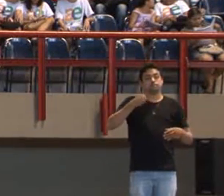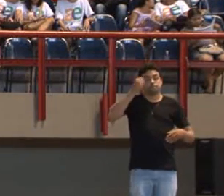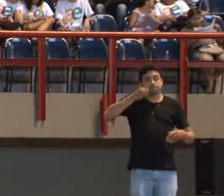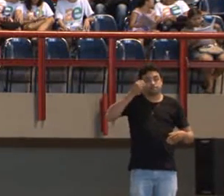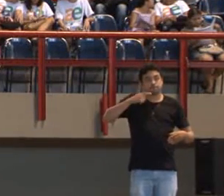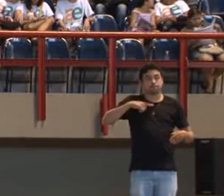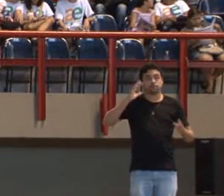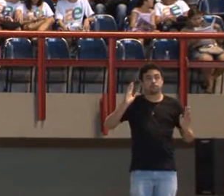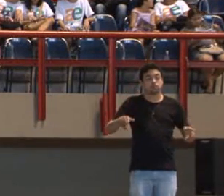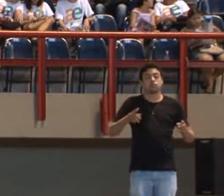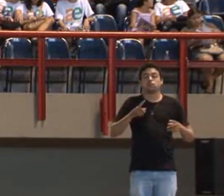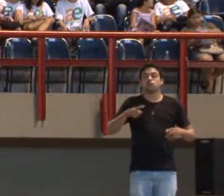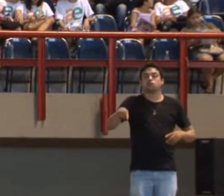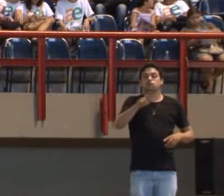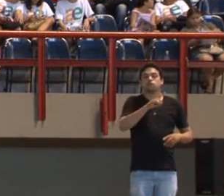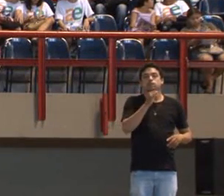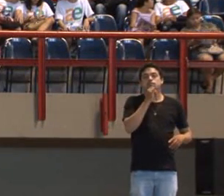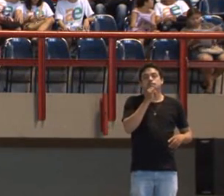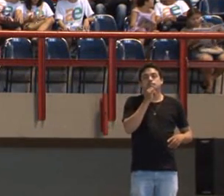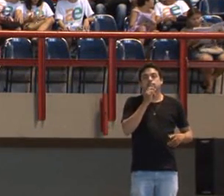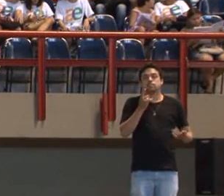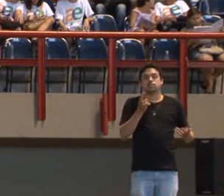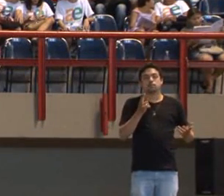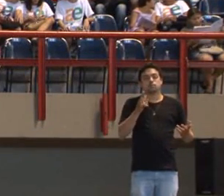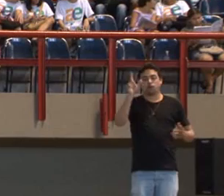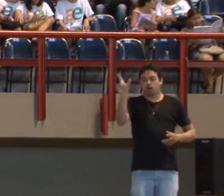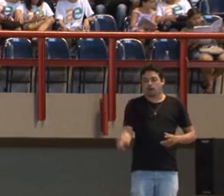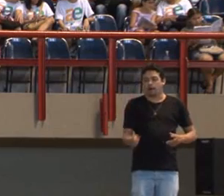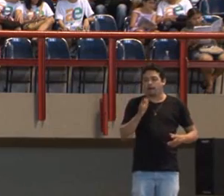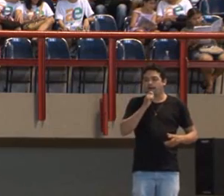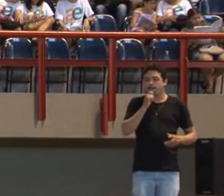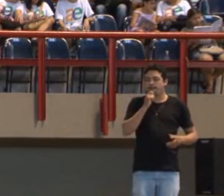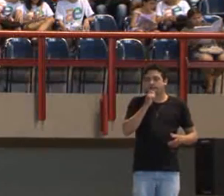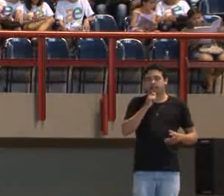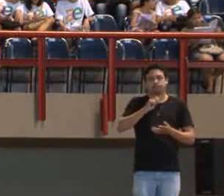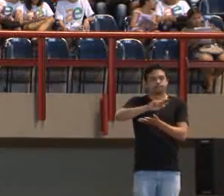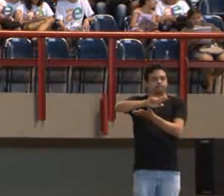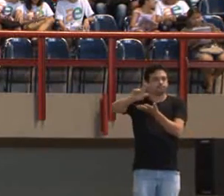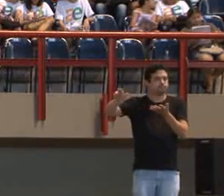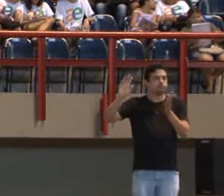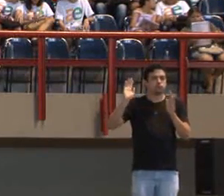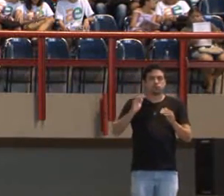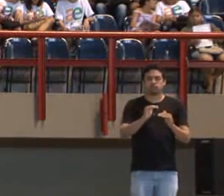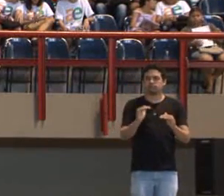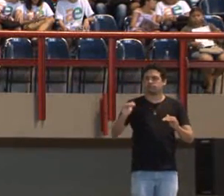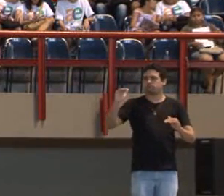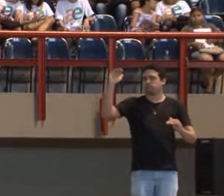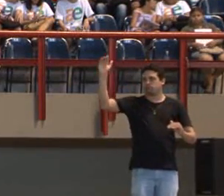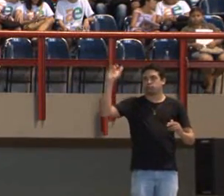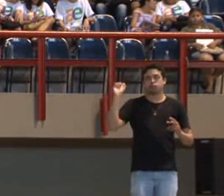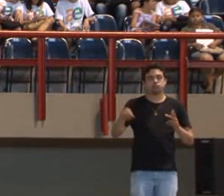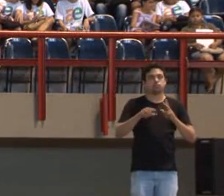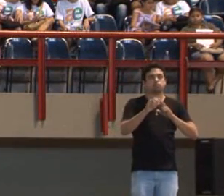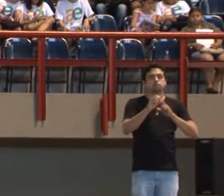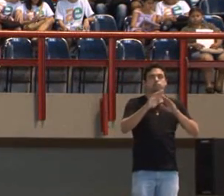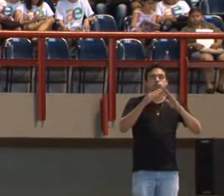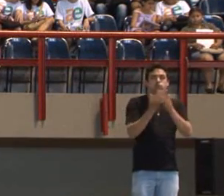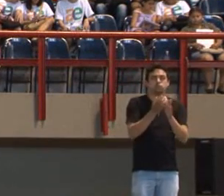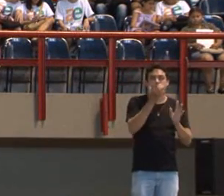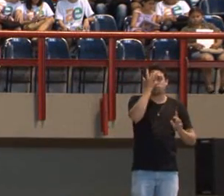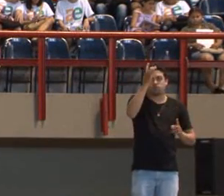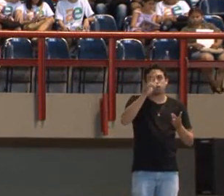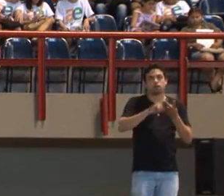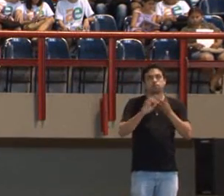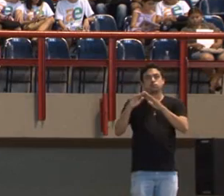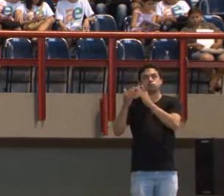tenho. Não conheci ninguém até hoje, e estou falando em vários níveis. Já trabalhei em escolas mais fáceis, em